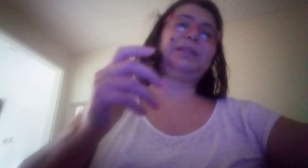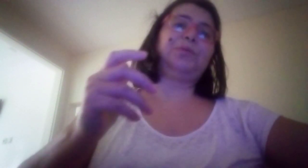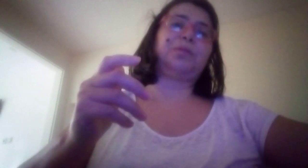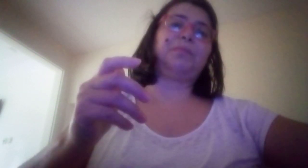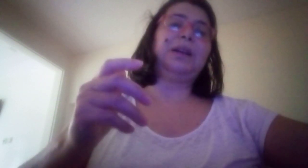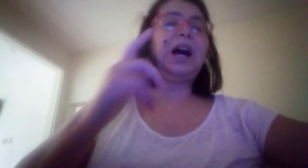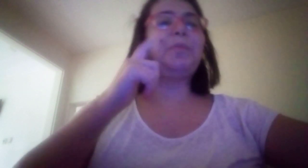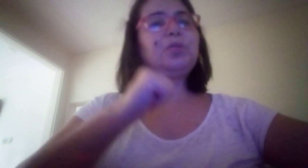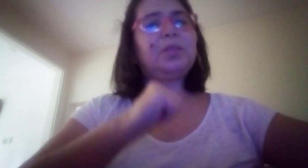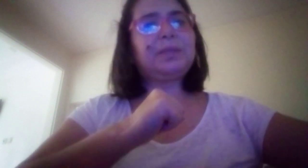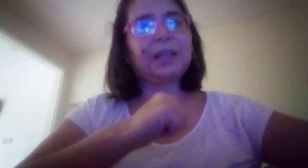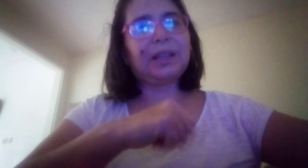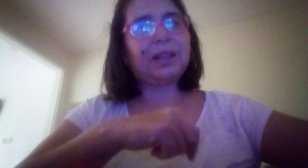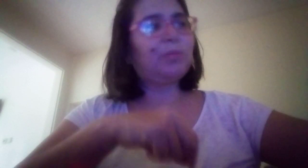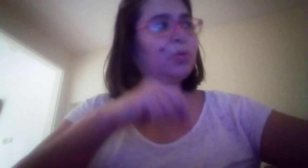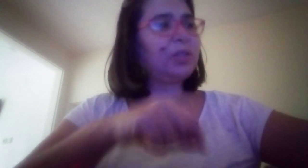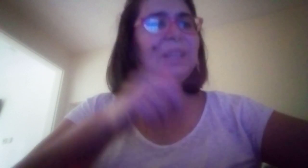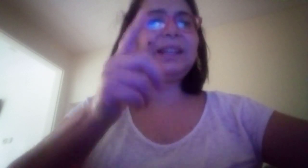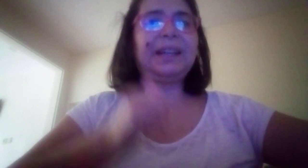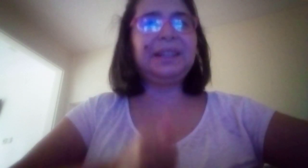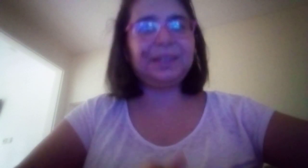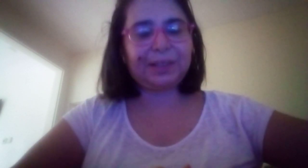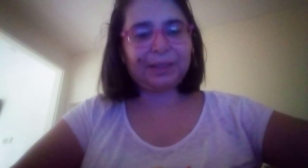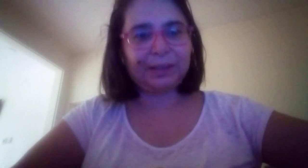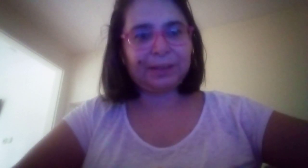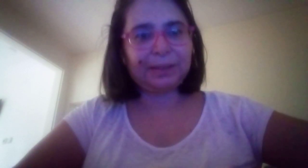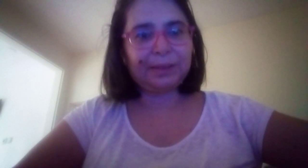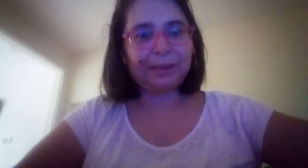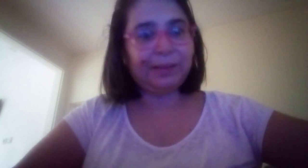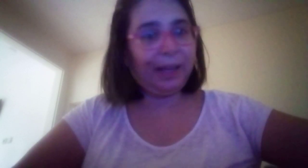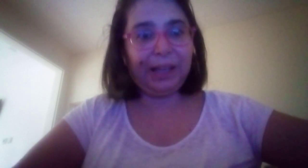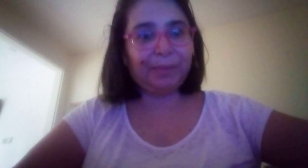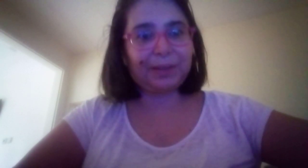seviyorum ama Diyorum ki bu noktaya da gelinir niye